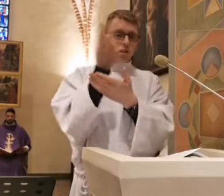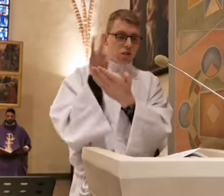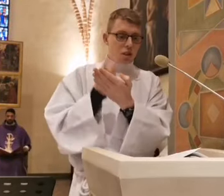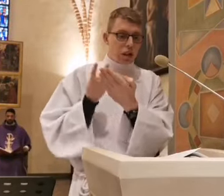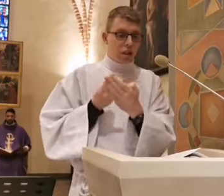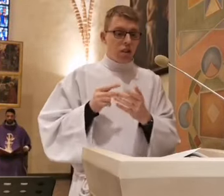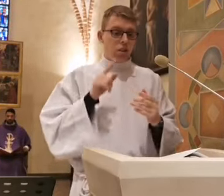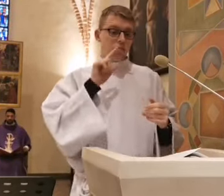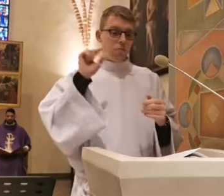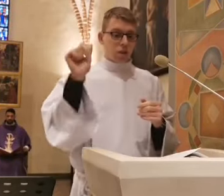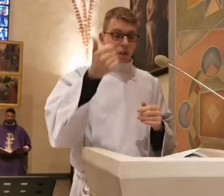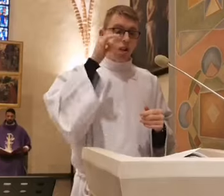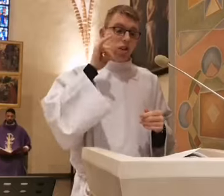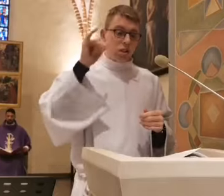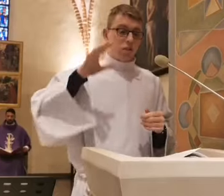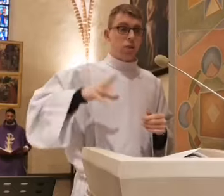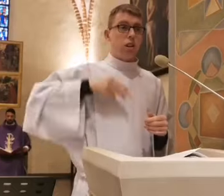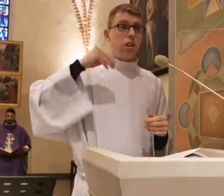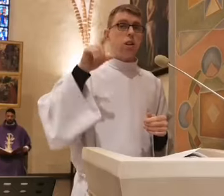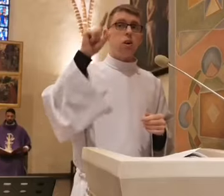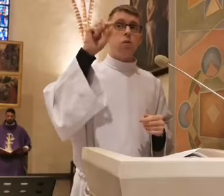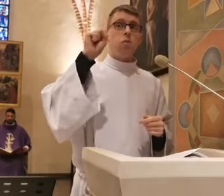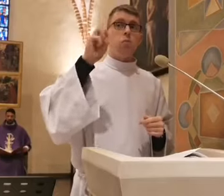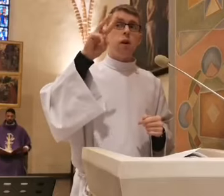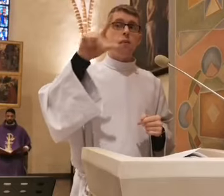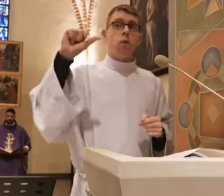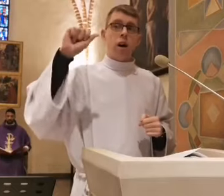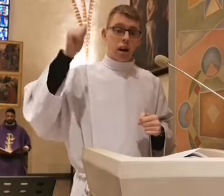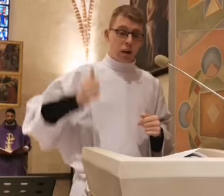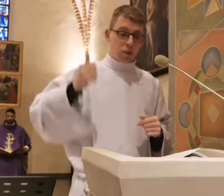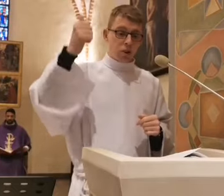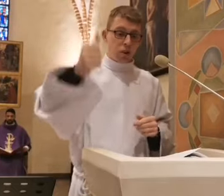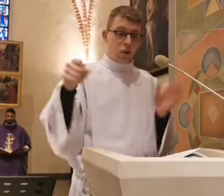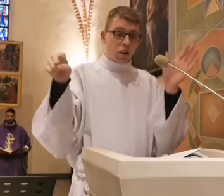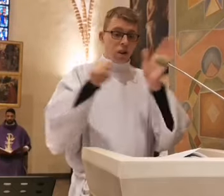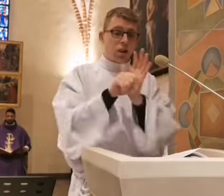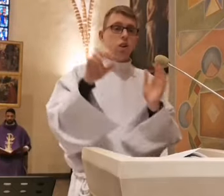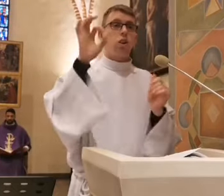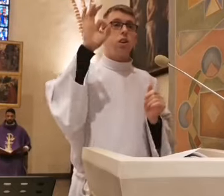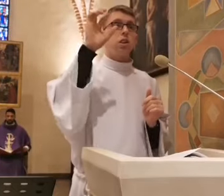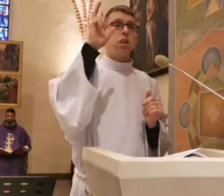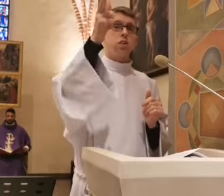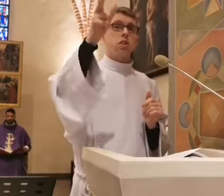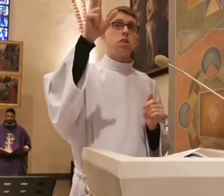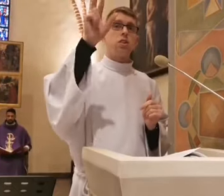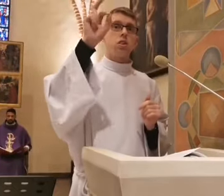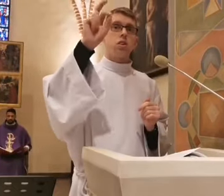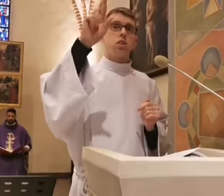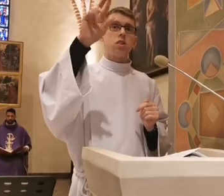wieczne. Czytanie pierwszego listu świętego Pawła Apostoła do